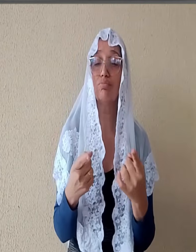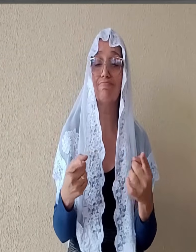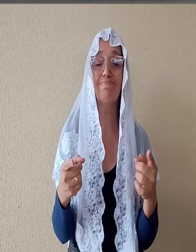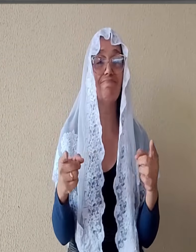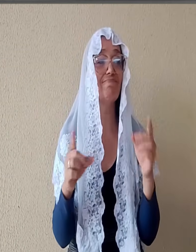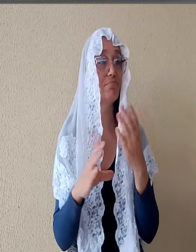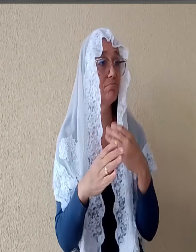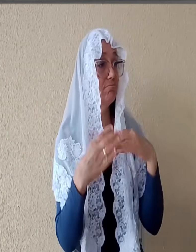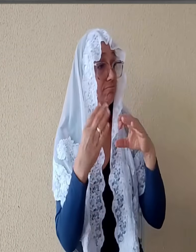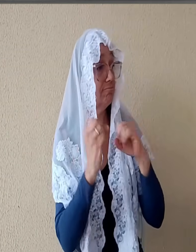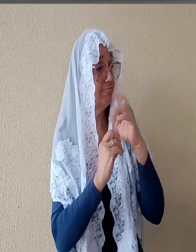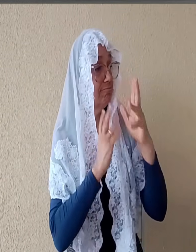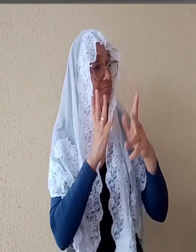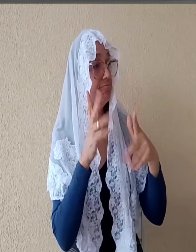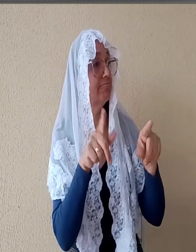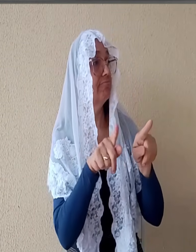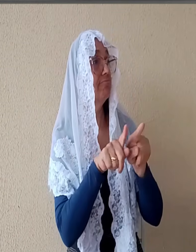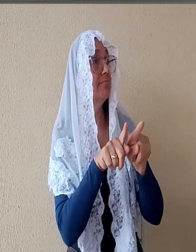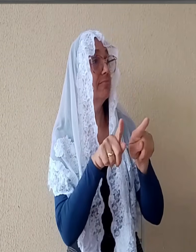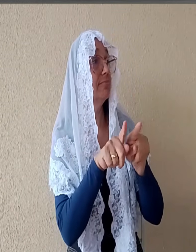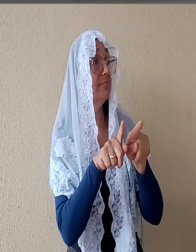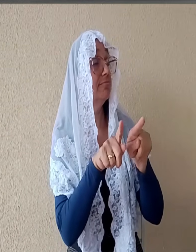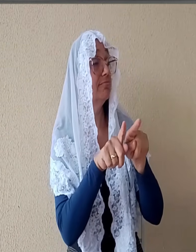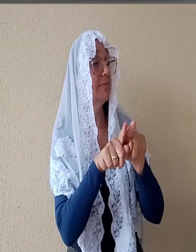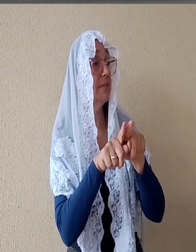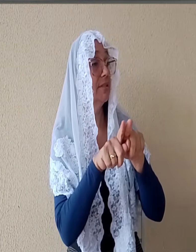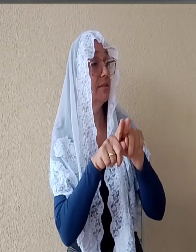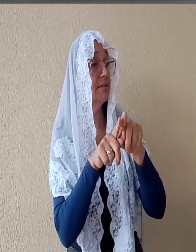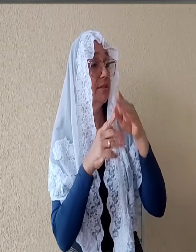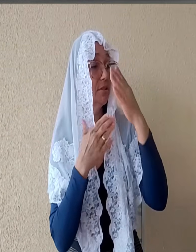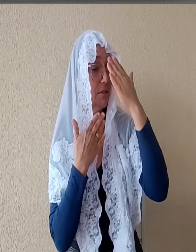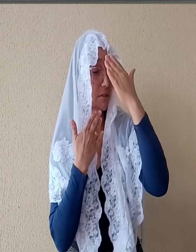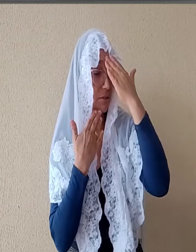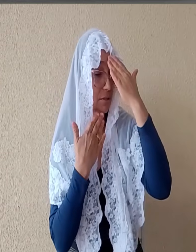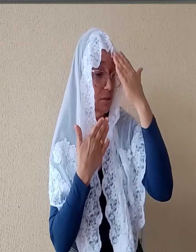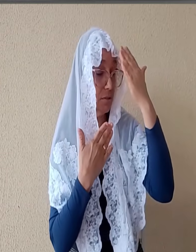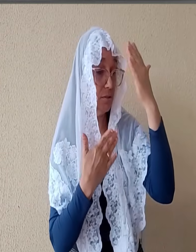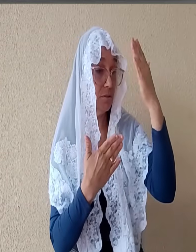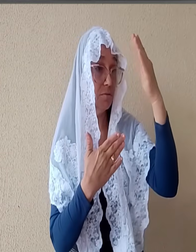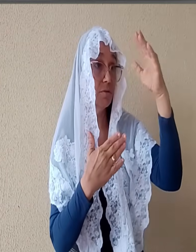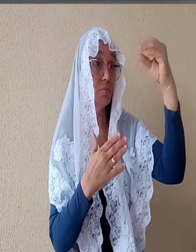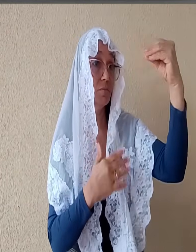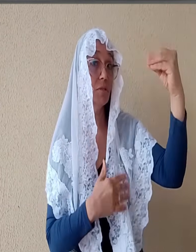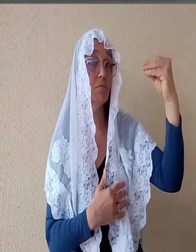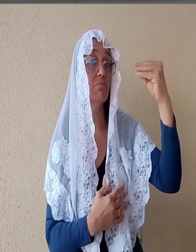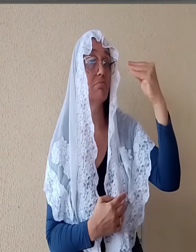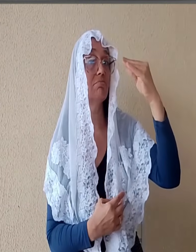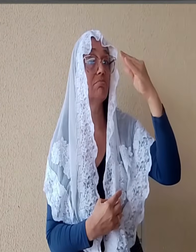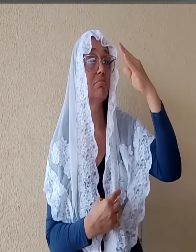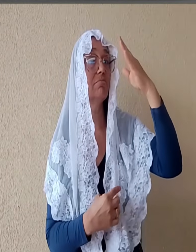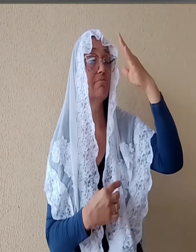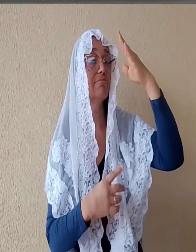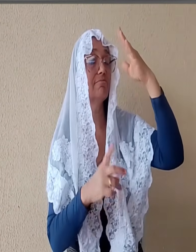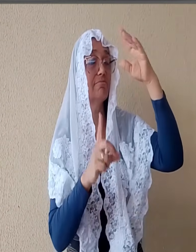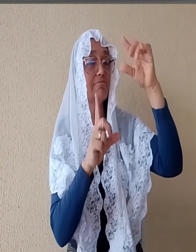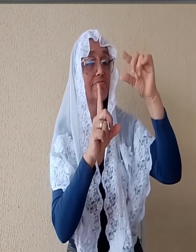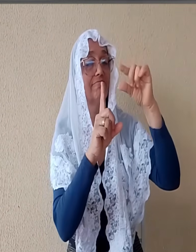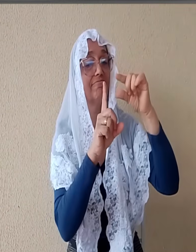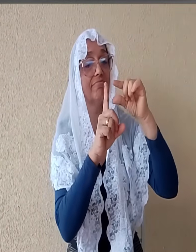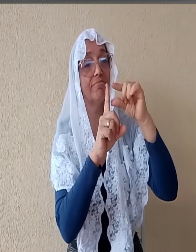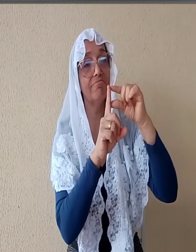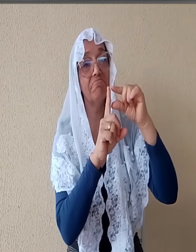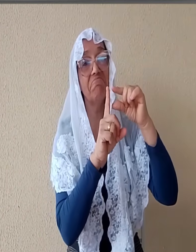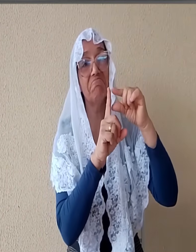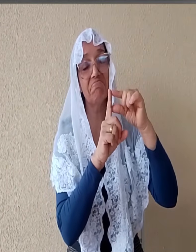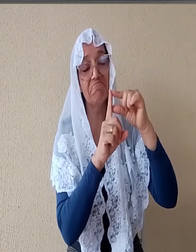Deus. Oh, qual, Senhor eterno, Glória a Deus. o Senhor vem falando o sentimento das nossas almas. Glória a Deus.